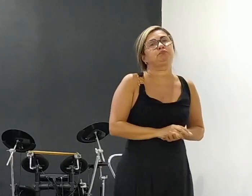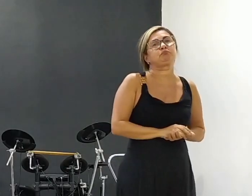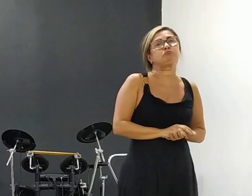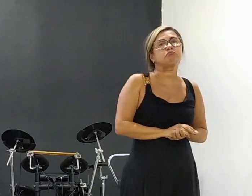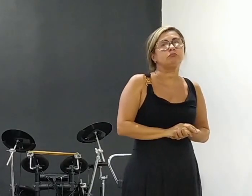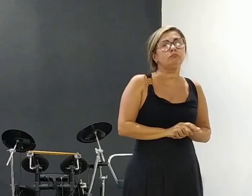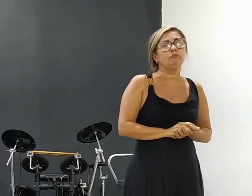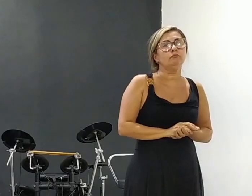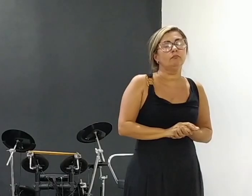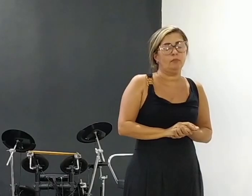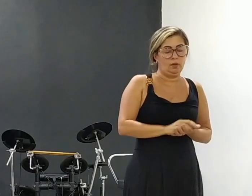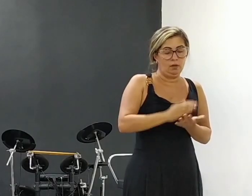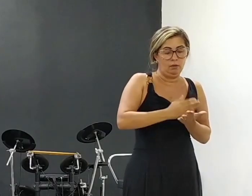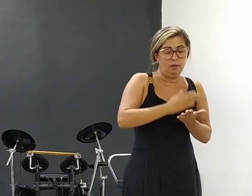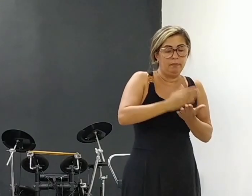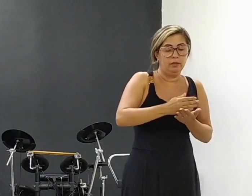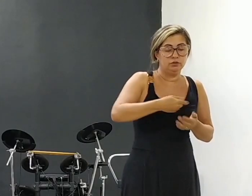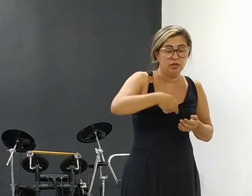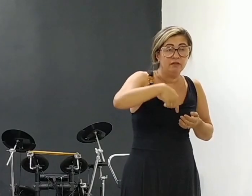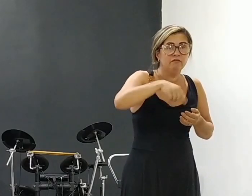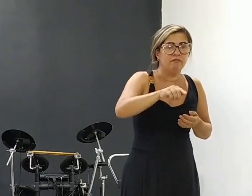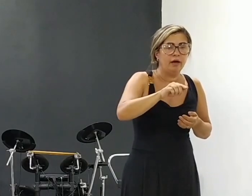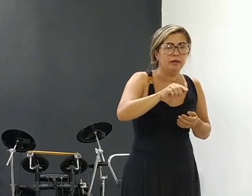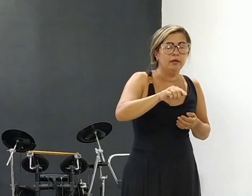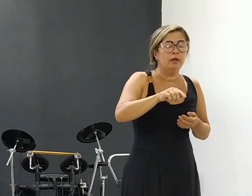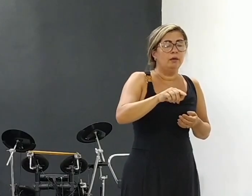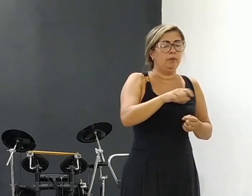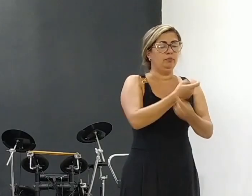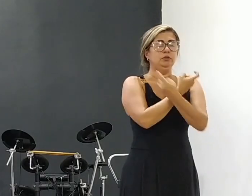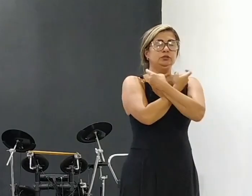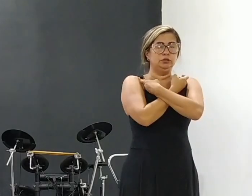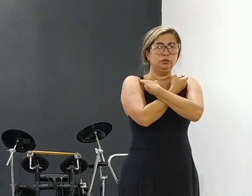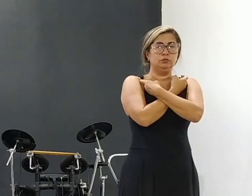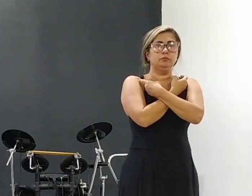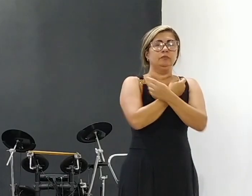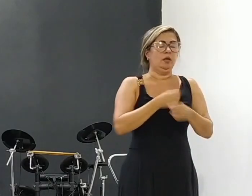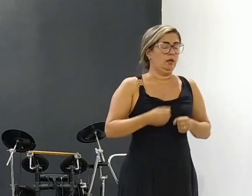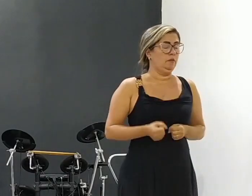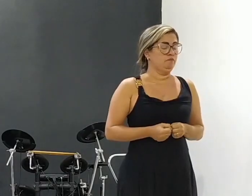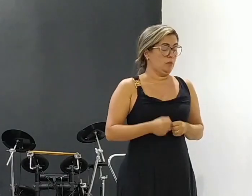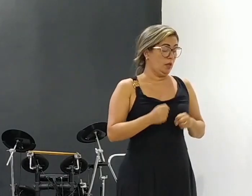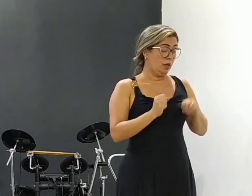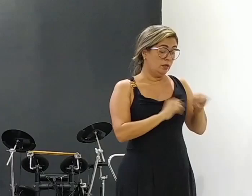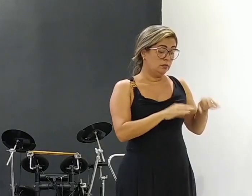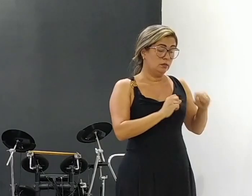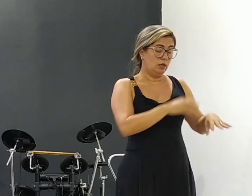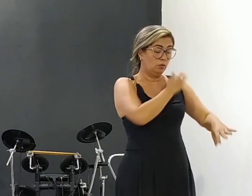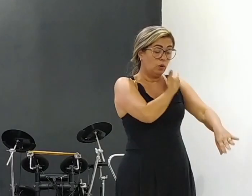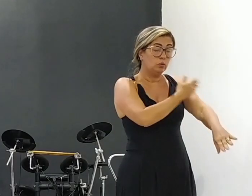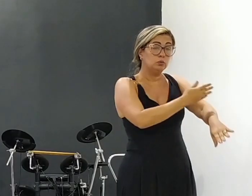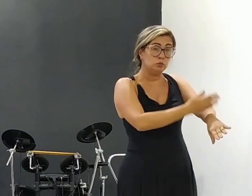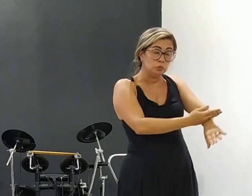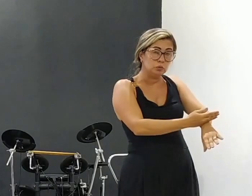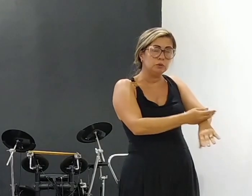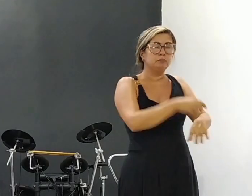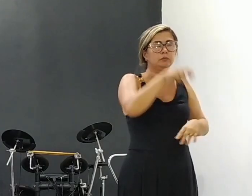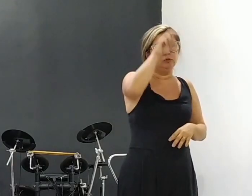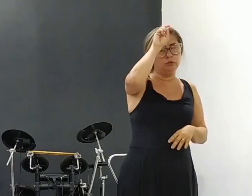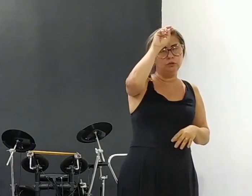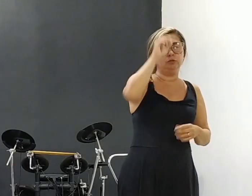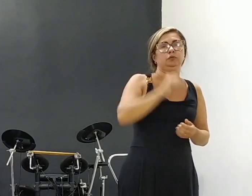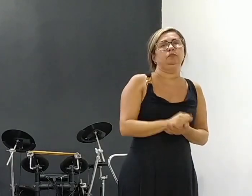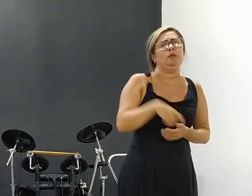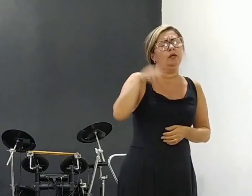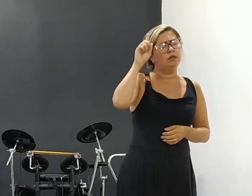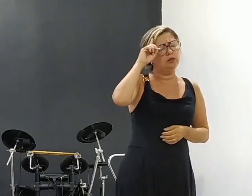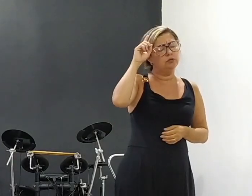vai para o Egito. Ele é criado em toda a cultura do Egito e não lhe falta nada. Até que um belo